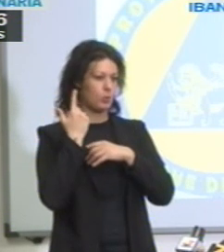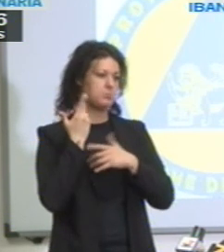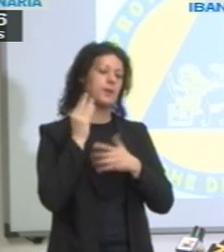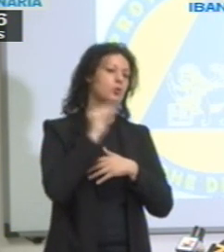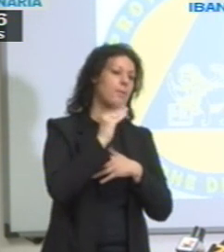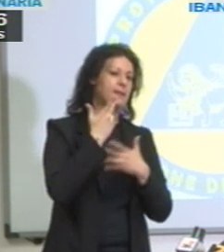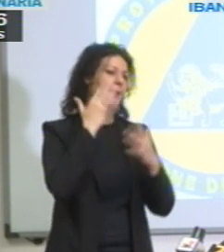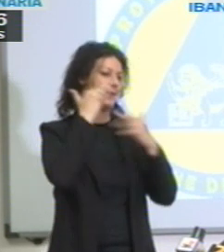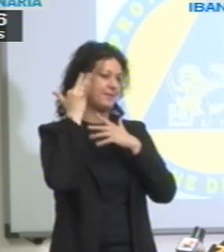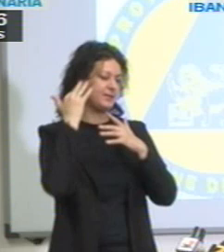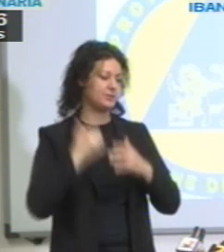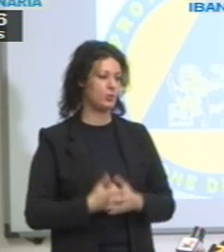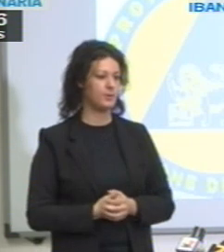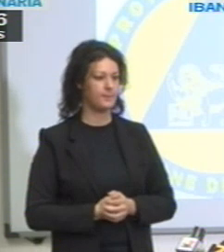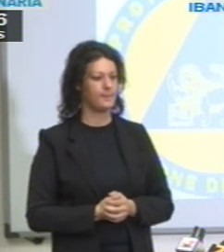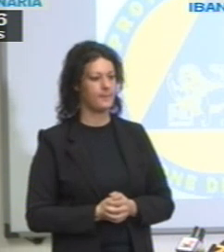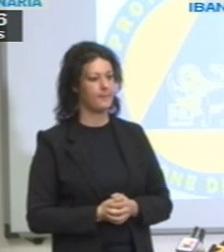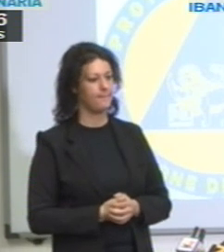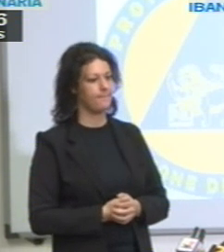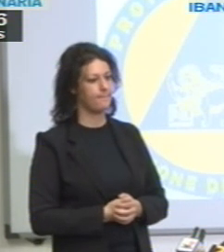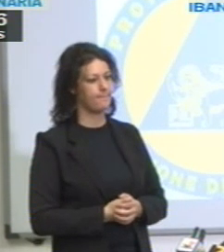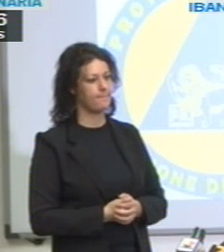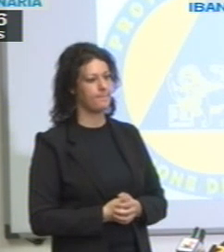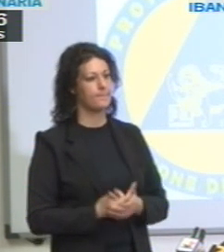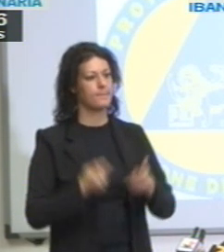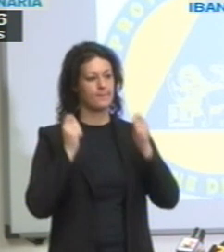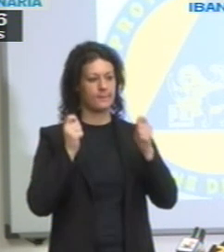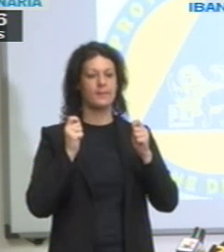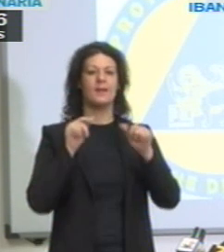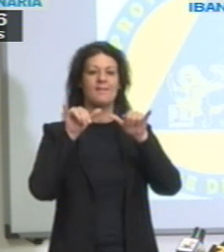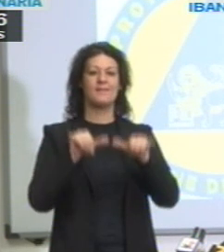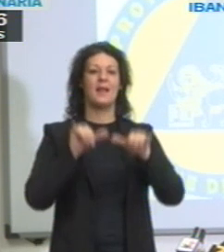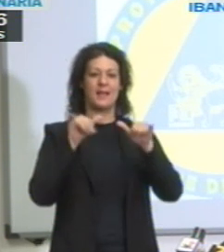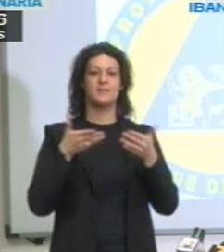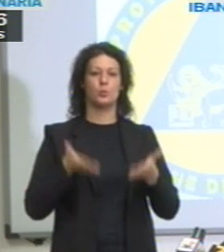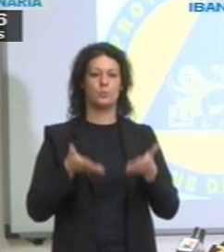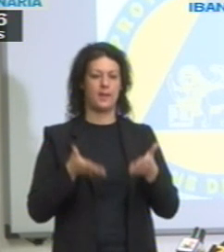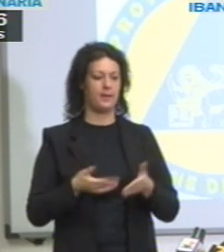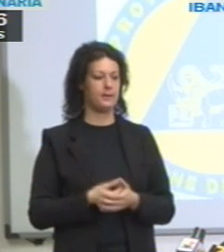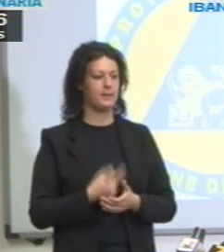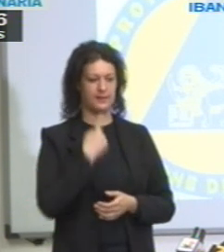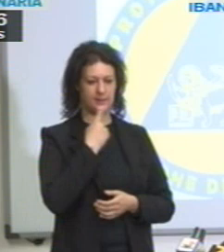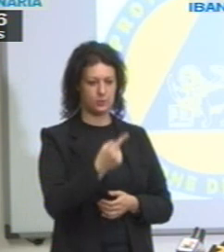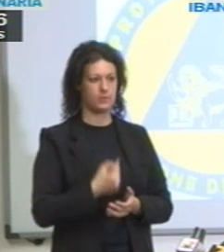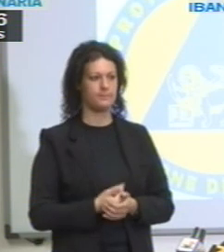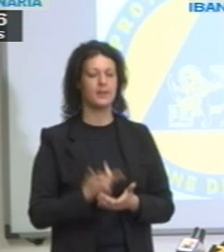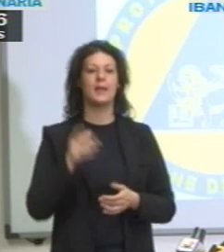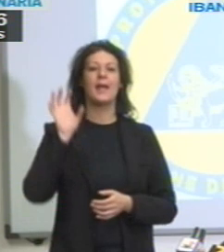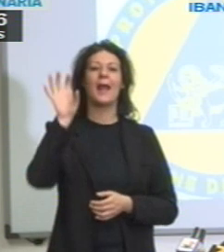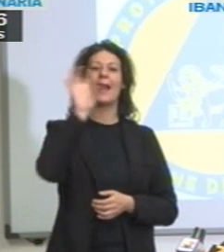domanda implicita. Antonella Gasparini di Venezia Today dice: ora le regioni